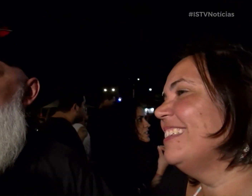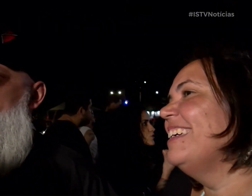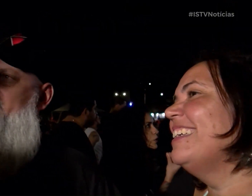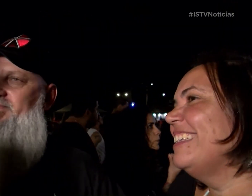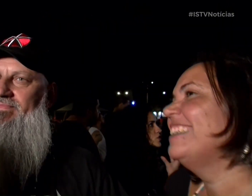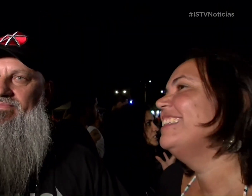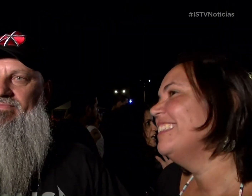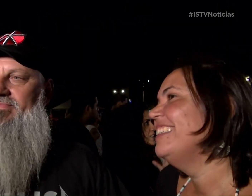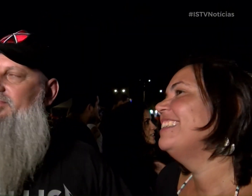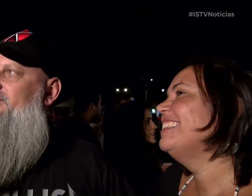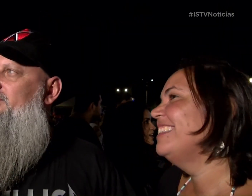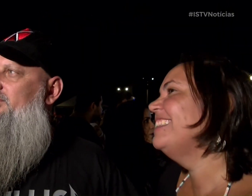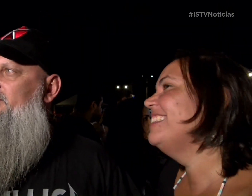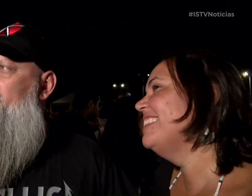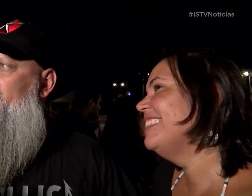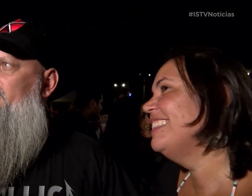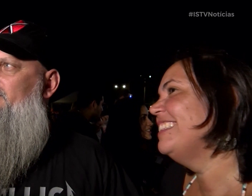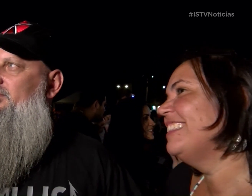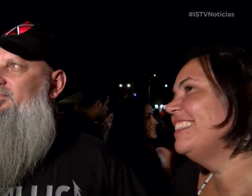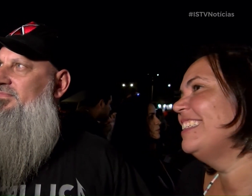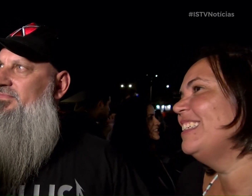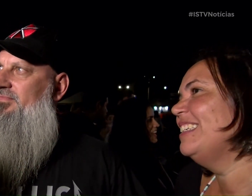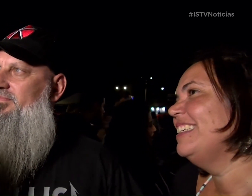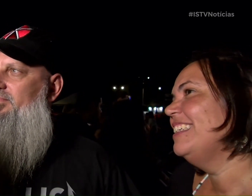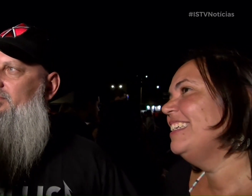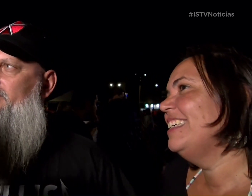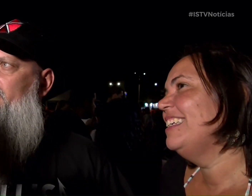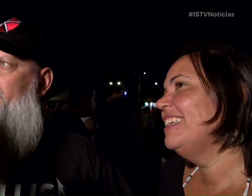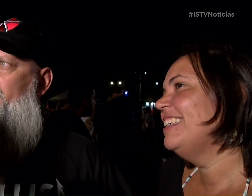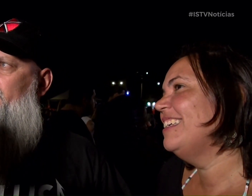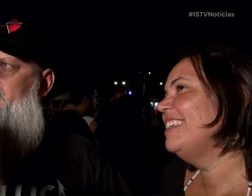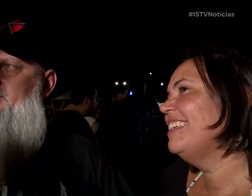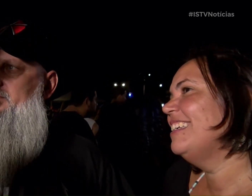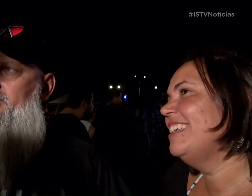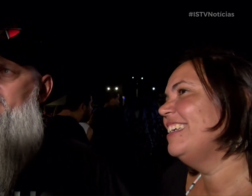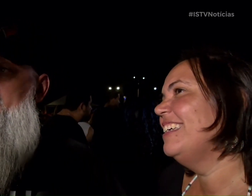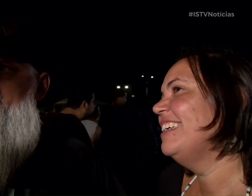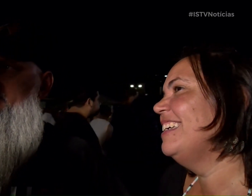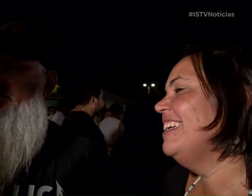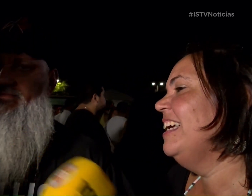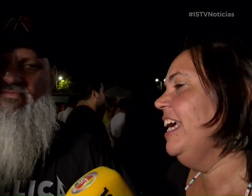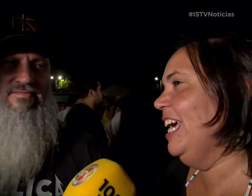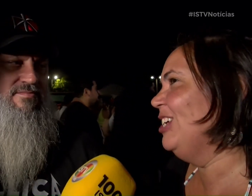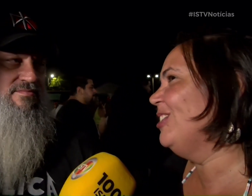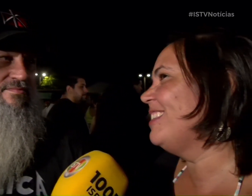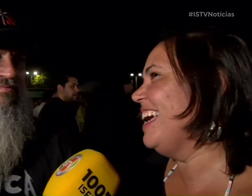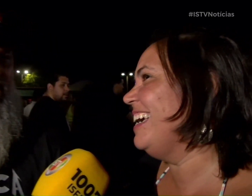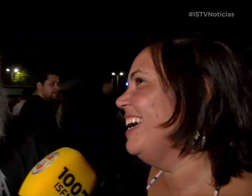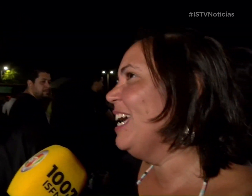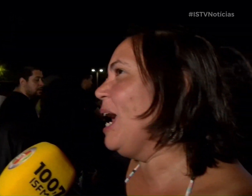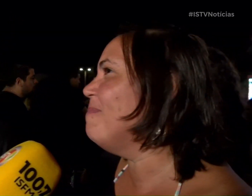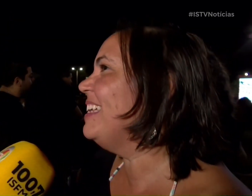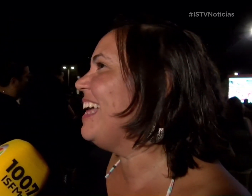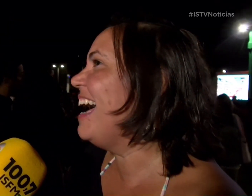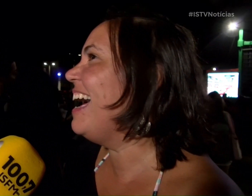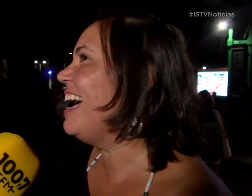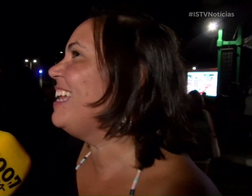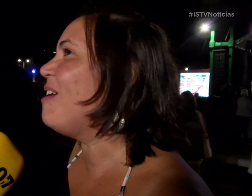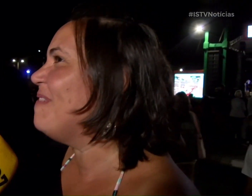E aí, uma música do Legião Urbana pra gente poder ouvir na sua voz. Índios, hein? Quem me der ao